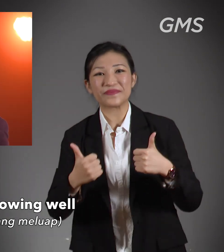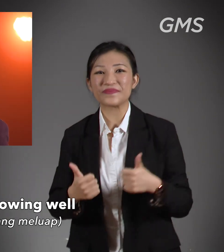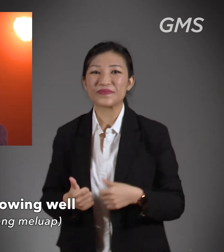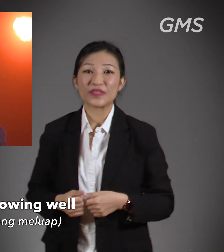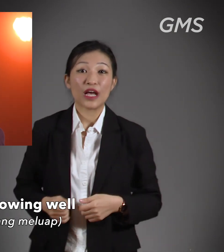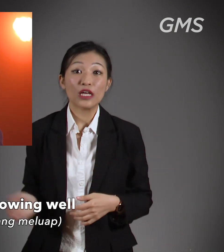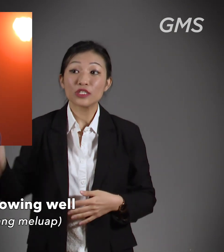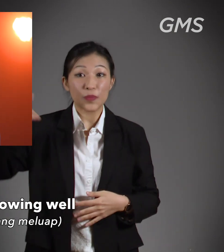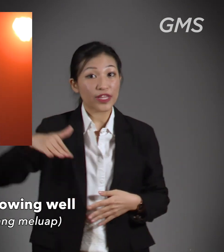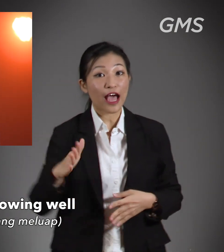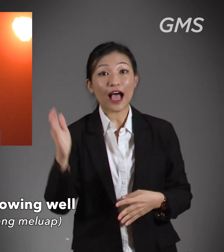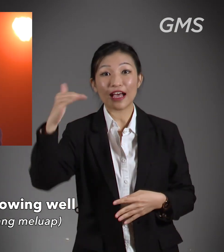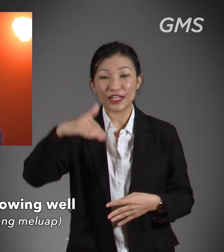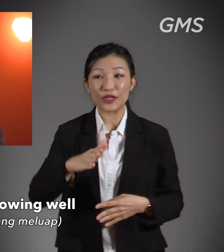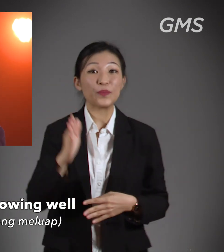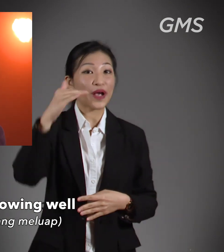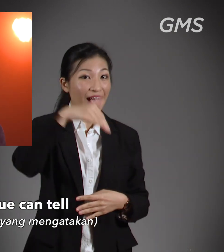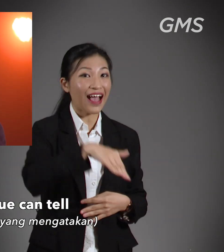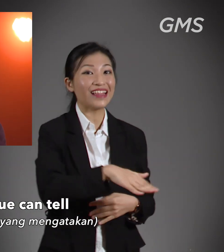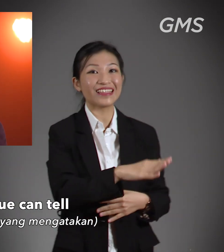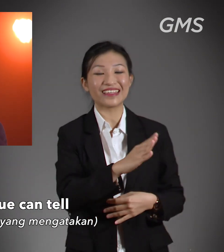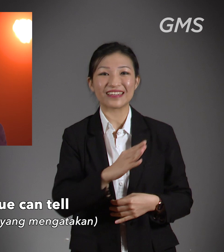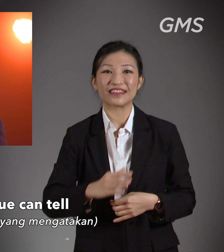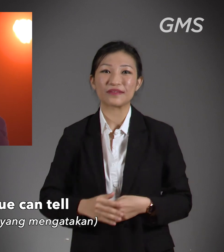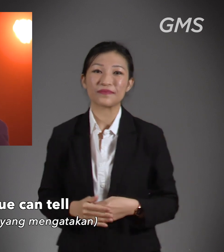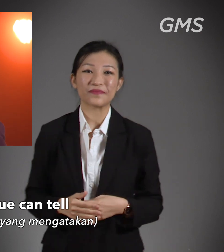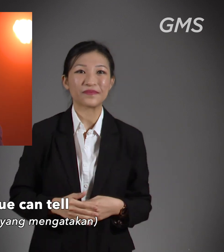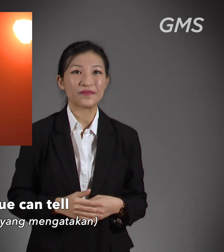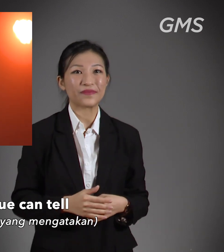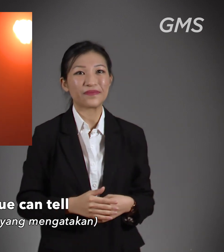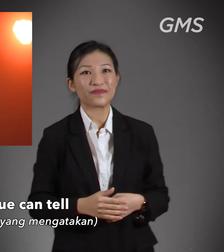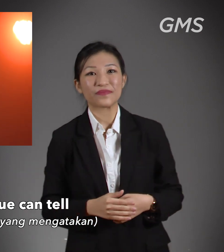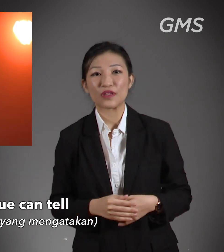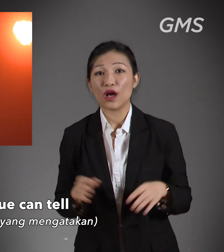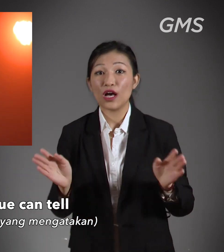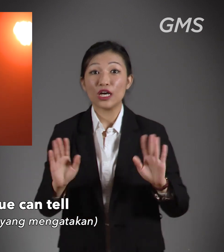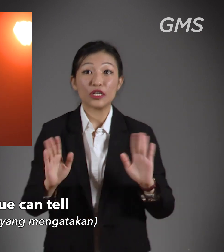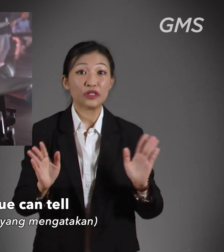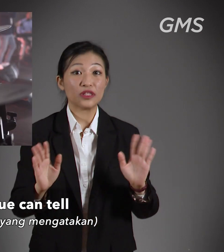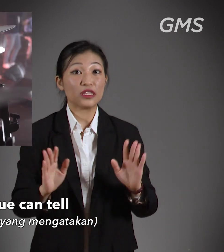joy, no more flowing well, no tongue can